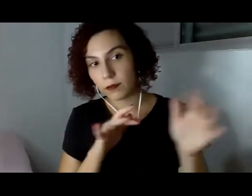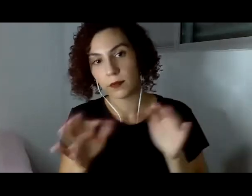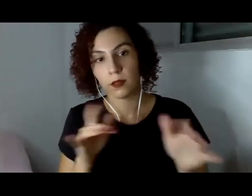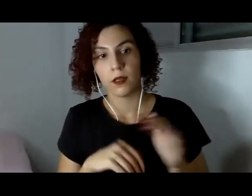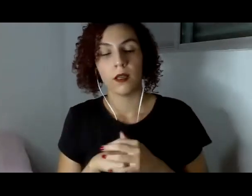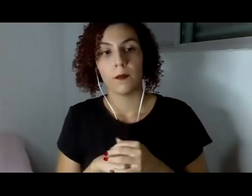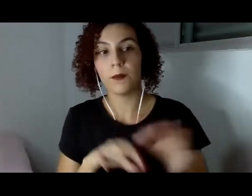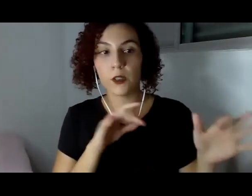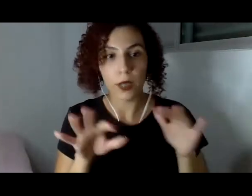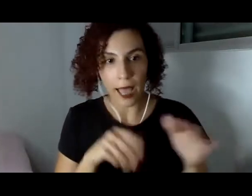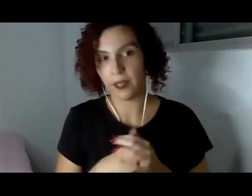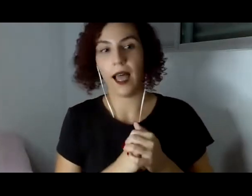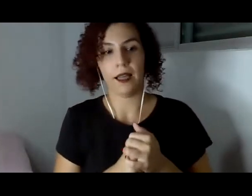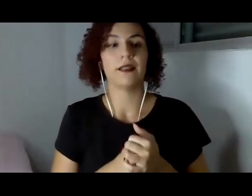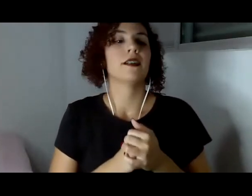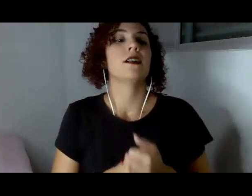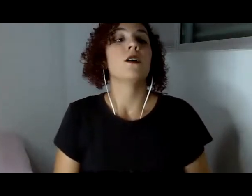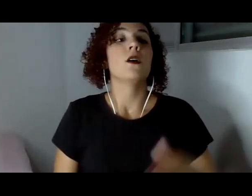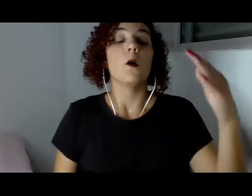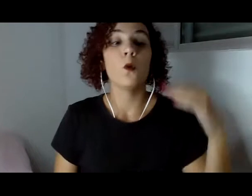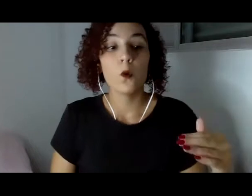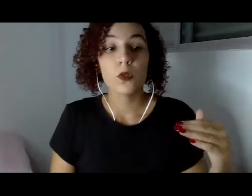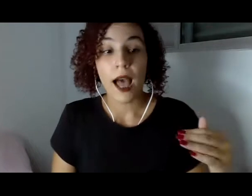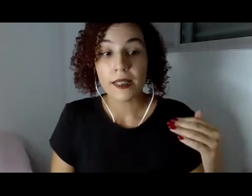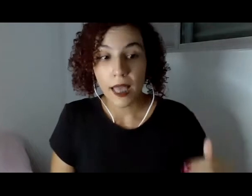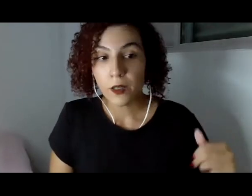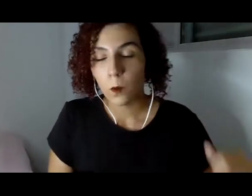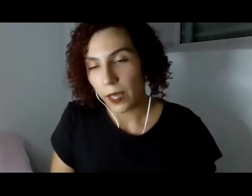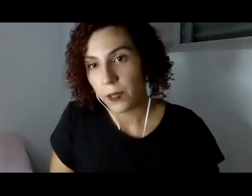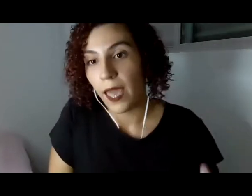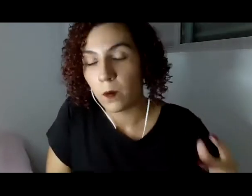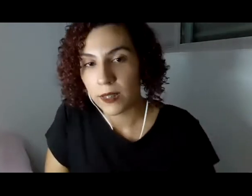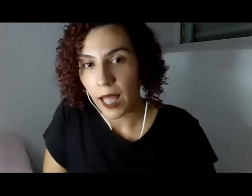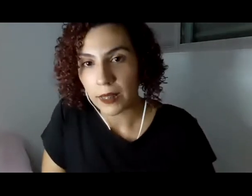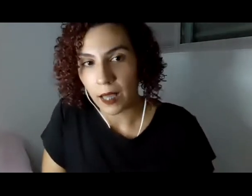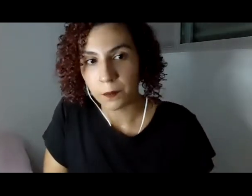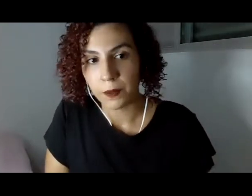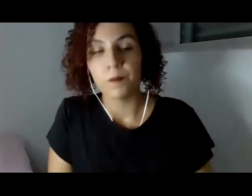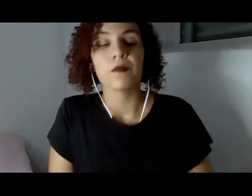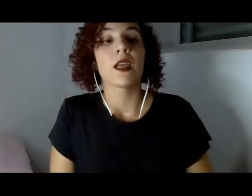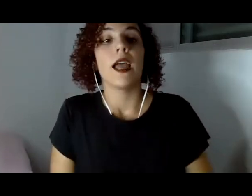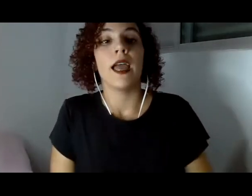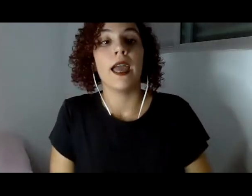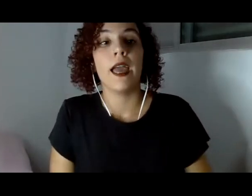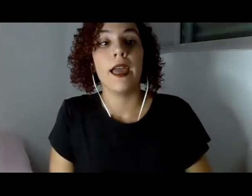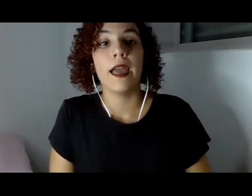uma bisoiada lá. A SignWeb é uma startup